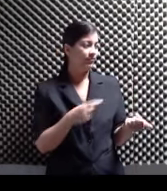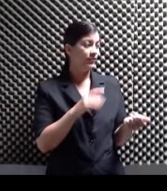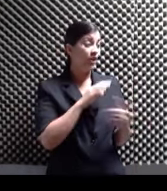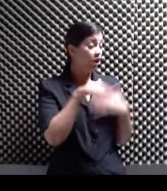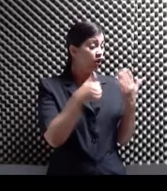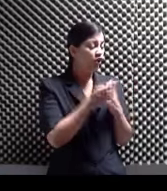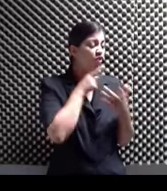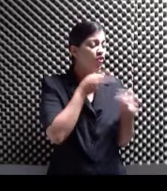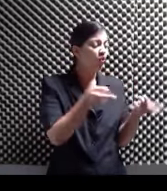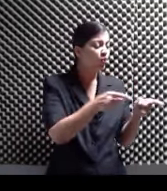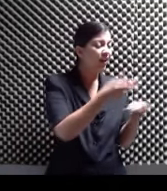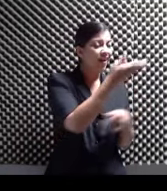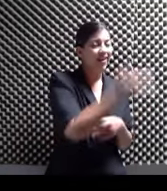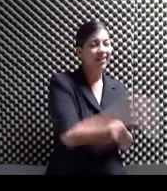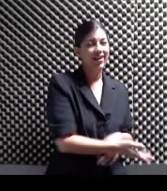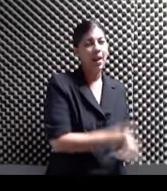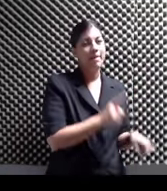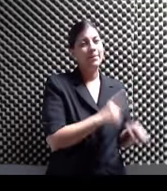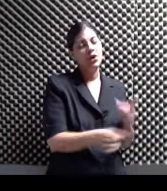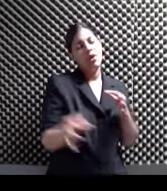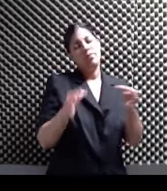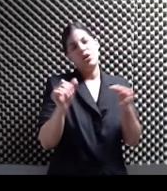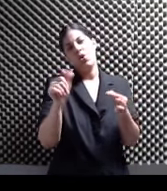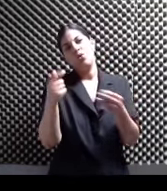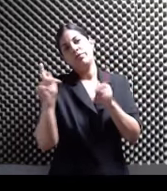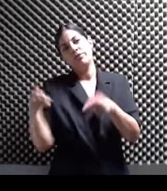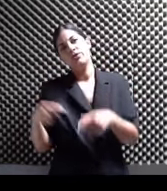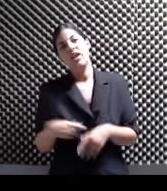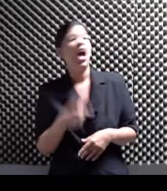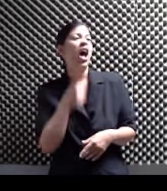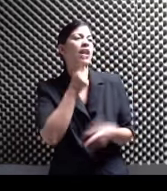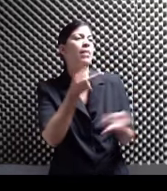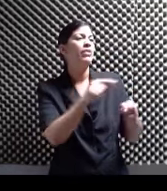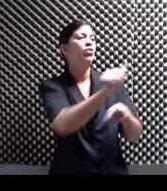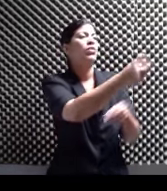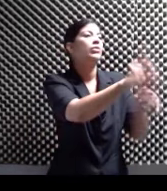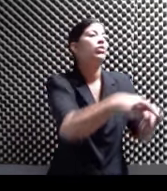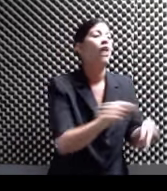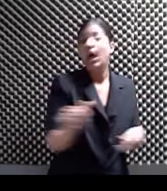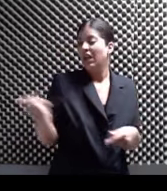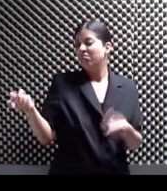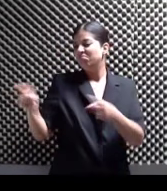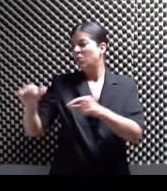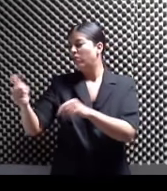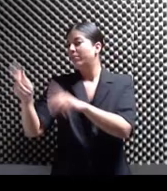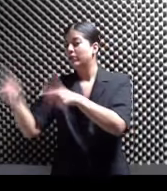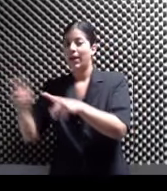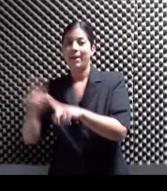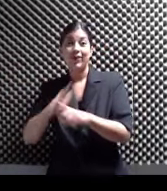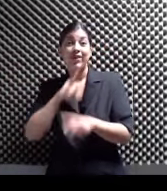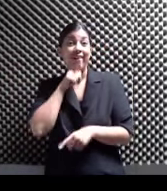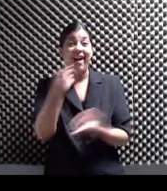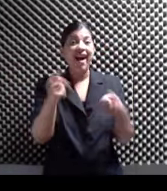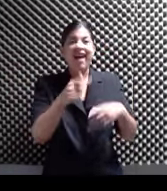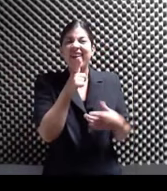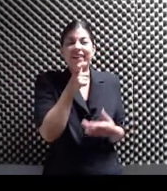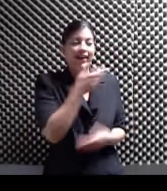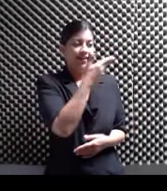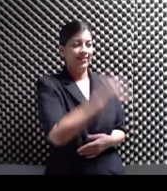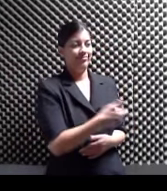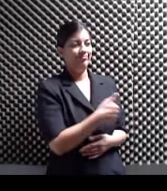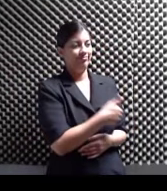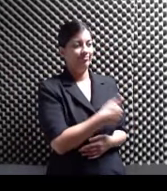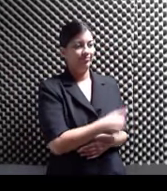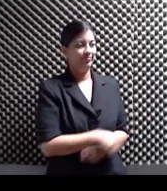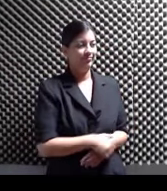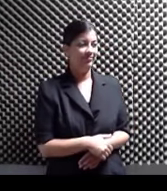él. Pero él las interactúa de otra manera diciendo, no, le pasó a aquel, le pasó al otro, le pasó al otro. Ah. Y, pero realmente... Creo que mucha gente que hace eso. Sí, yo tengo un